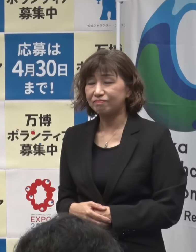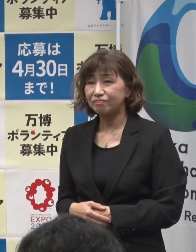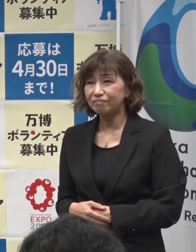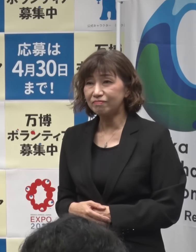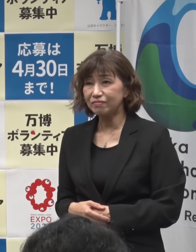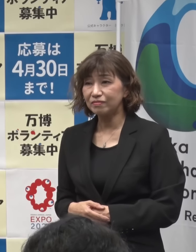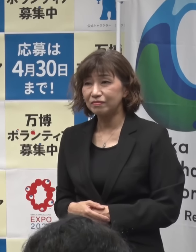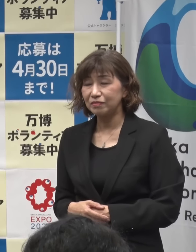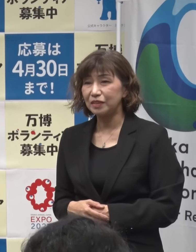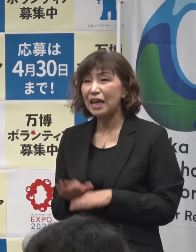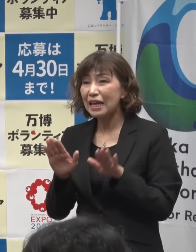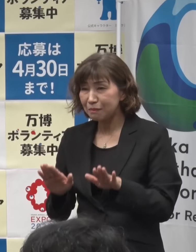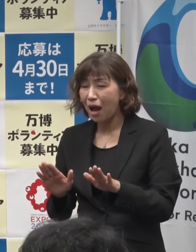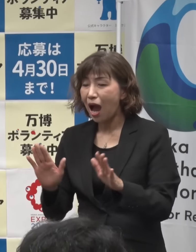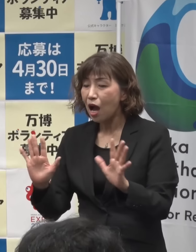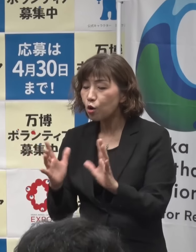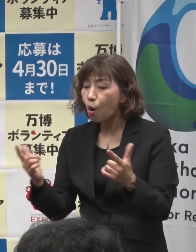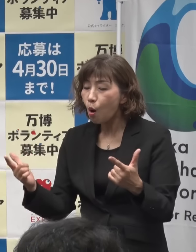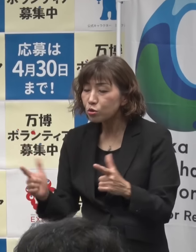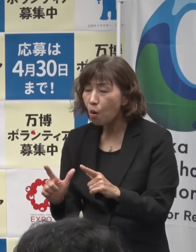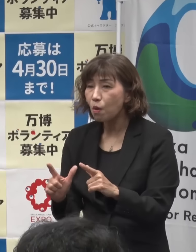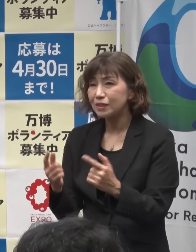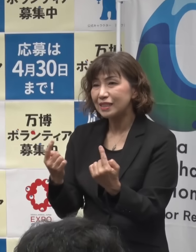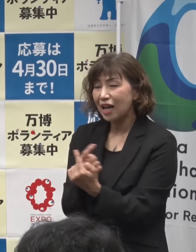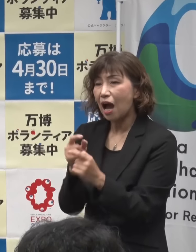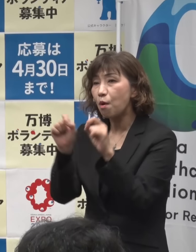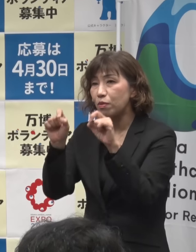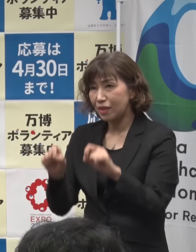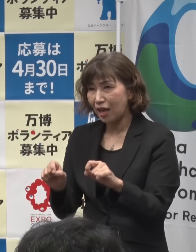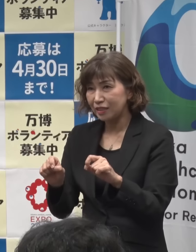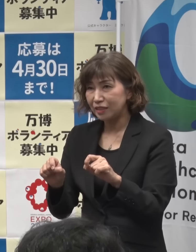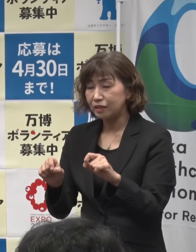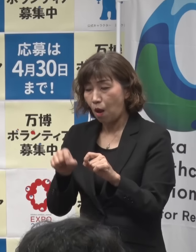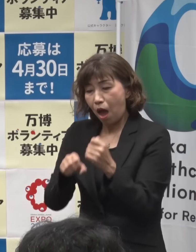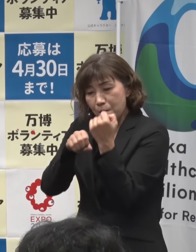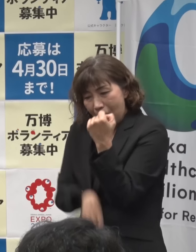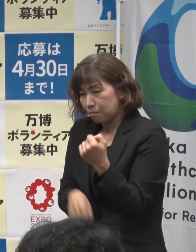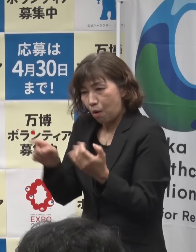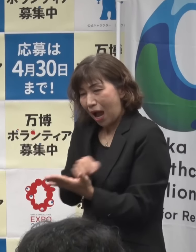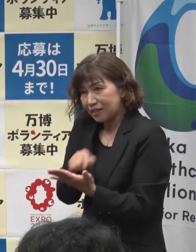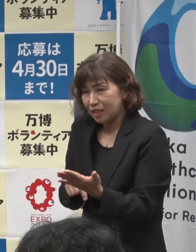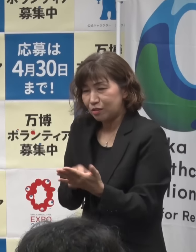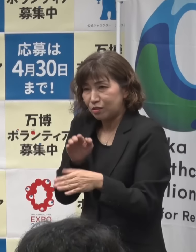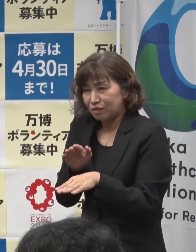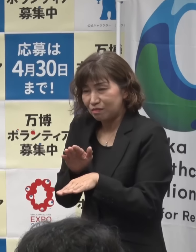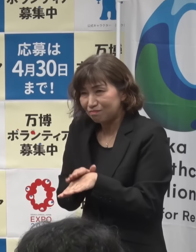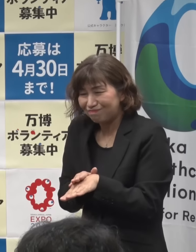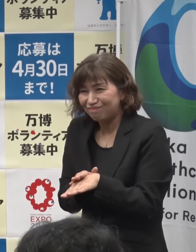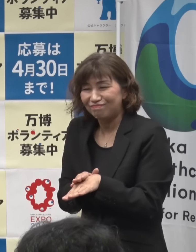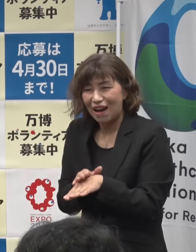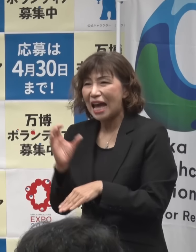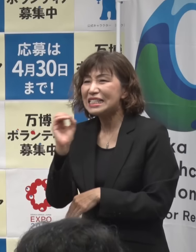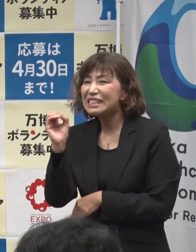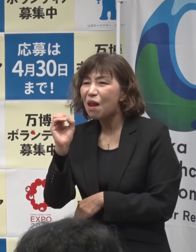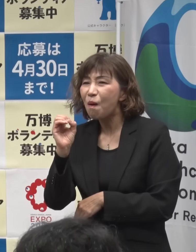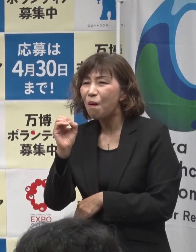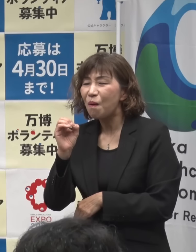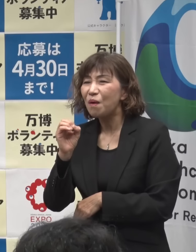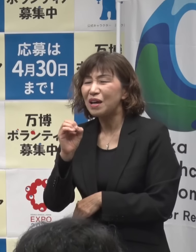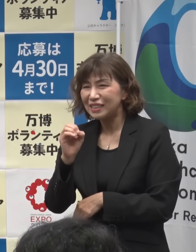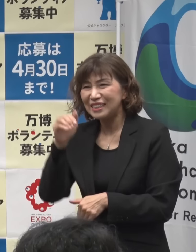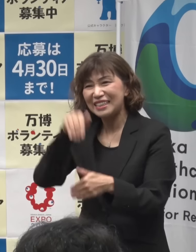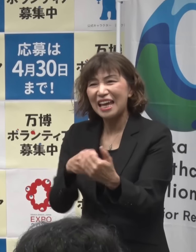僕はもうこの少子化の問題をもう抜本から解決するんだったら0歳児選挙権だというふうに思っています。まあ、